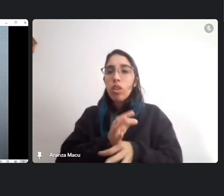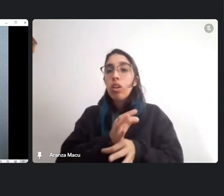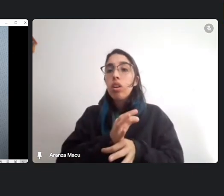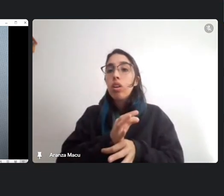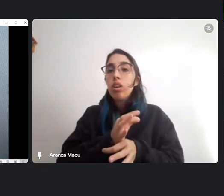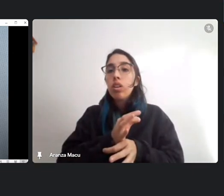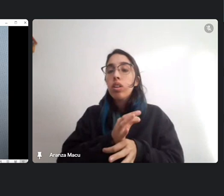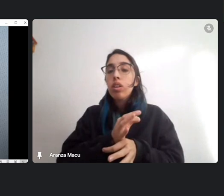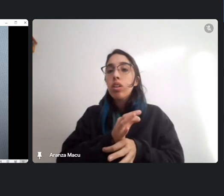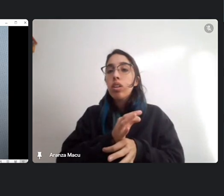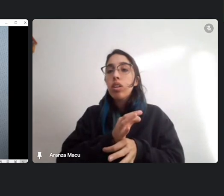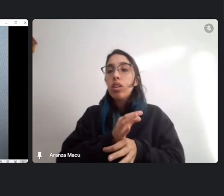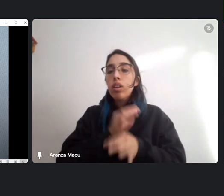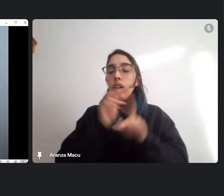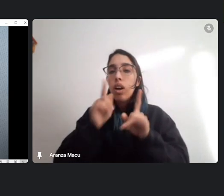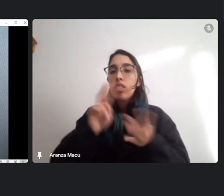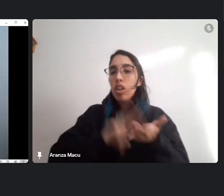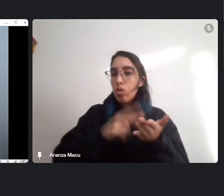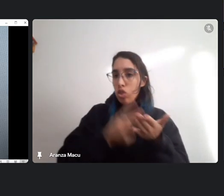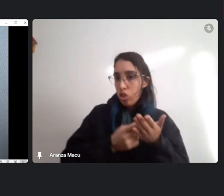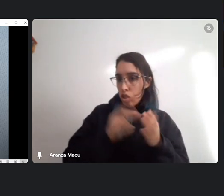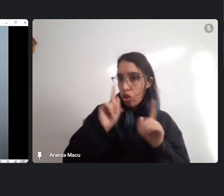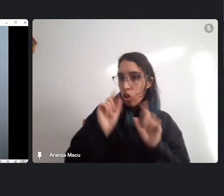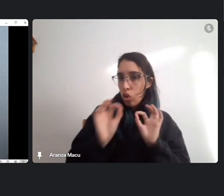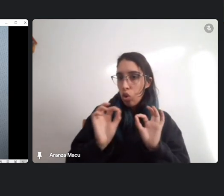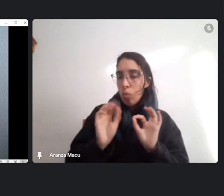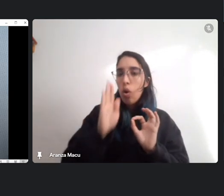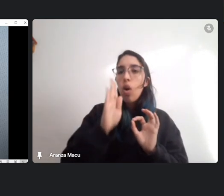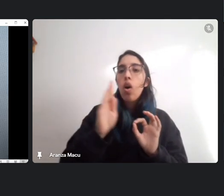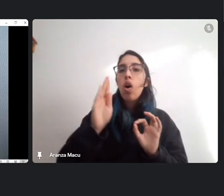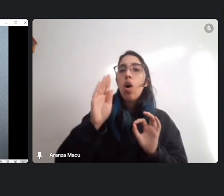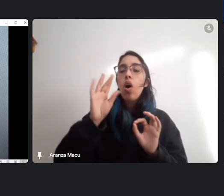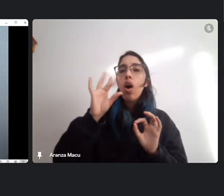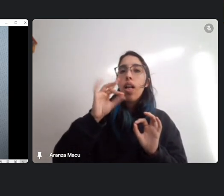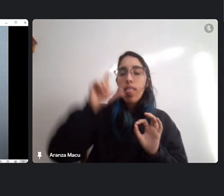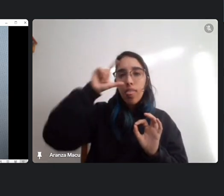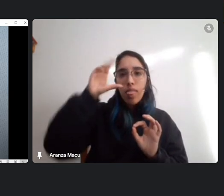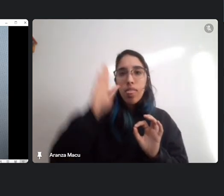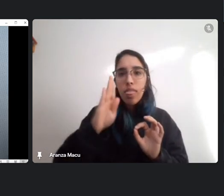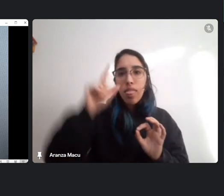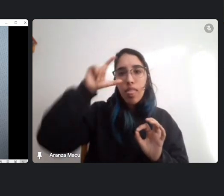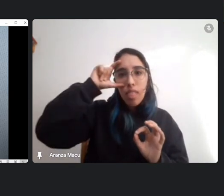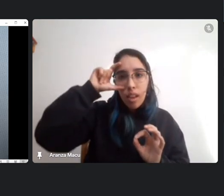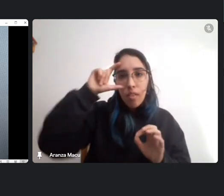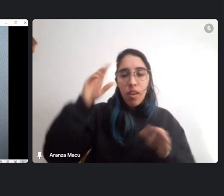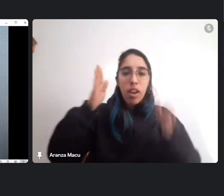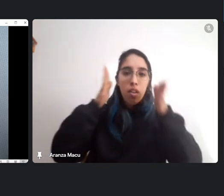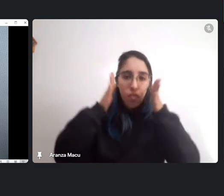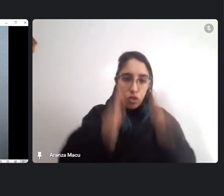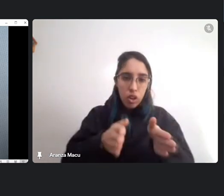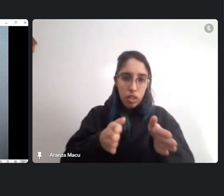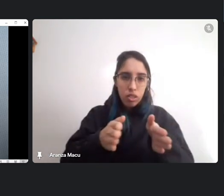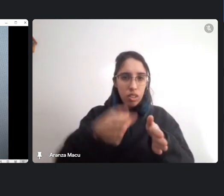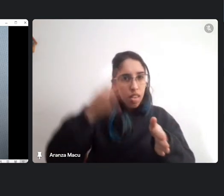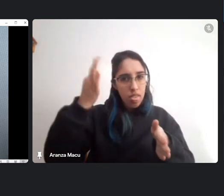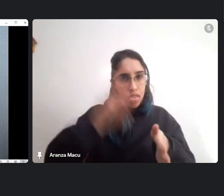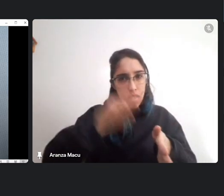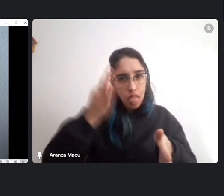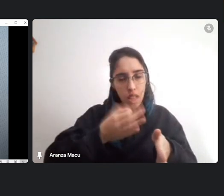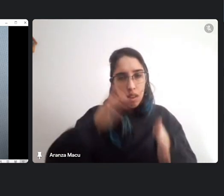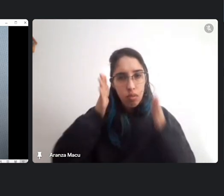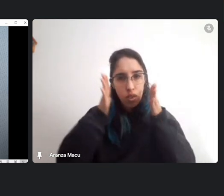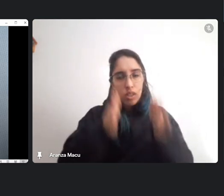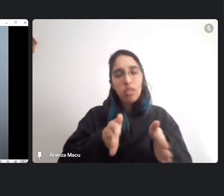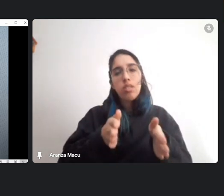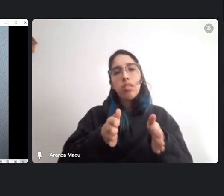focalizarse. Porque es ella misma la que focaliza y se focaliza. O sea, ella misma la que hace la